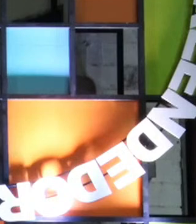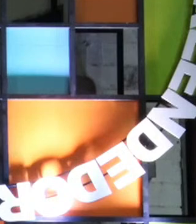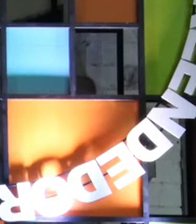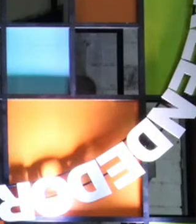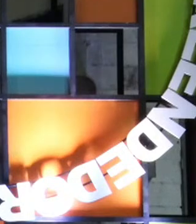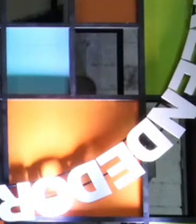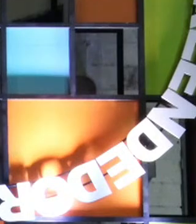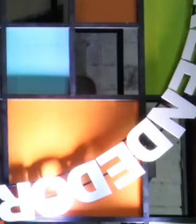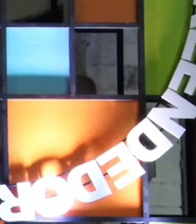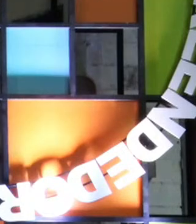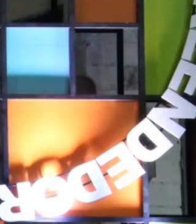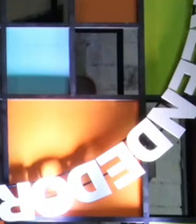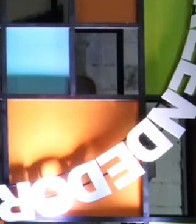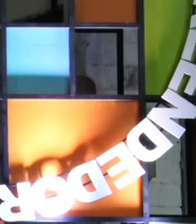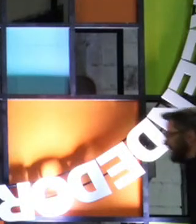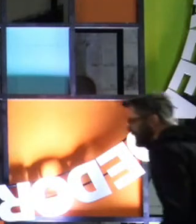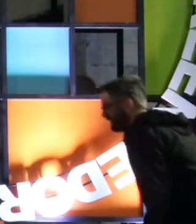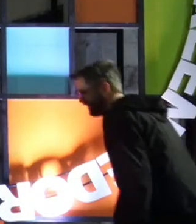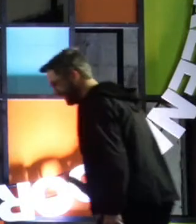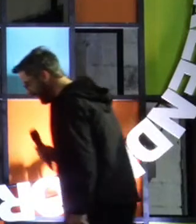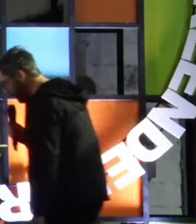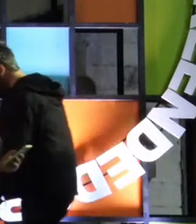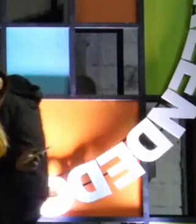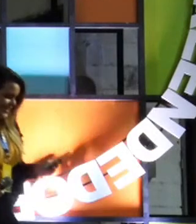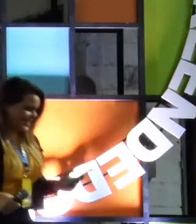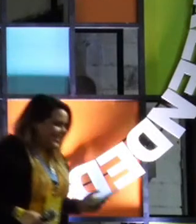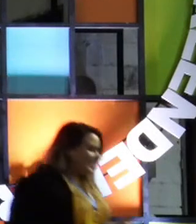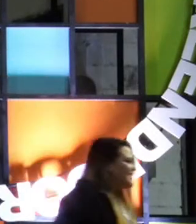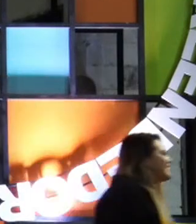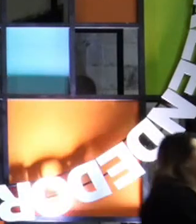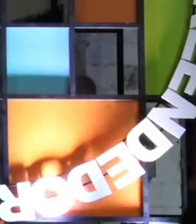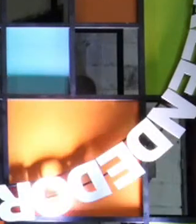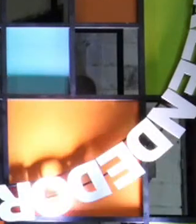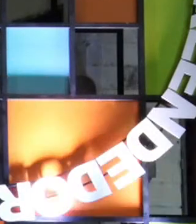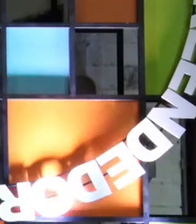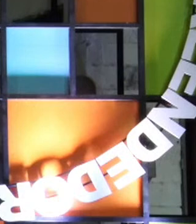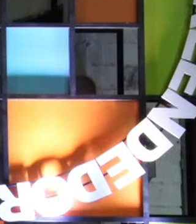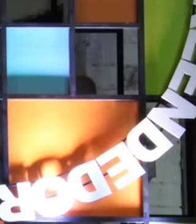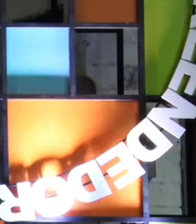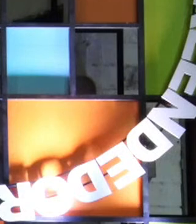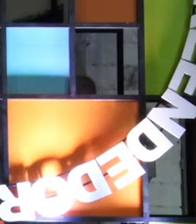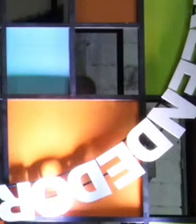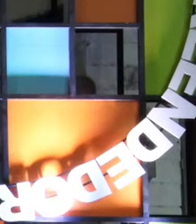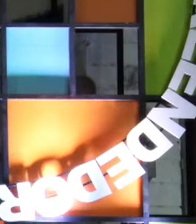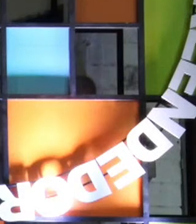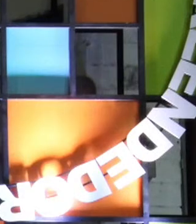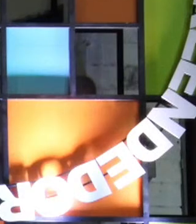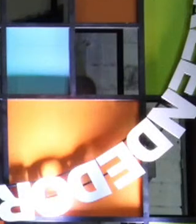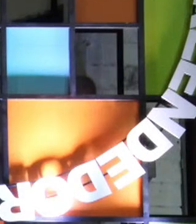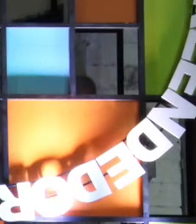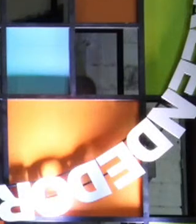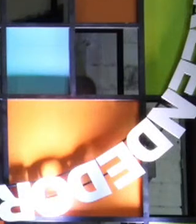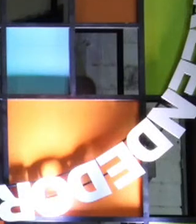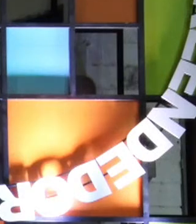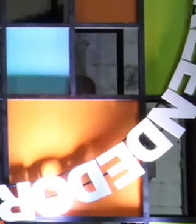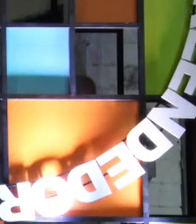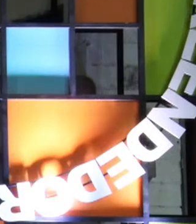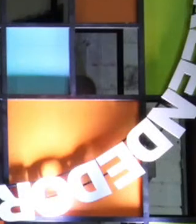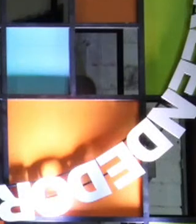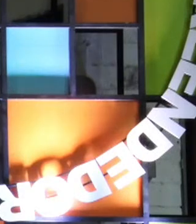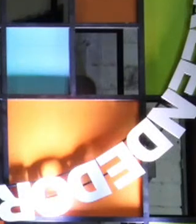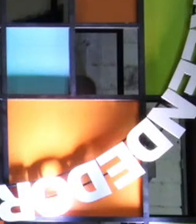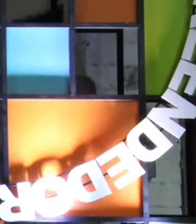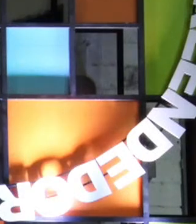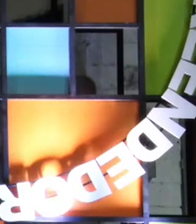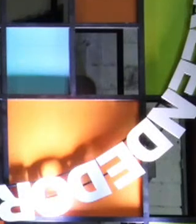por favor, seja bem-vindo. Oi, oi, oi, gente, tudo bem? Tudo bem? Prazer estar aqui, obrigado Campus